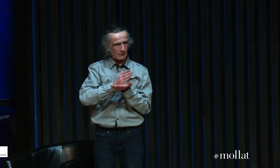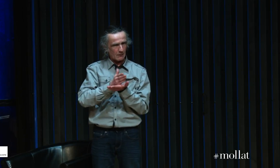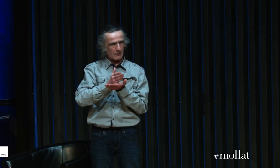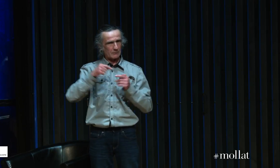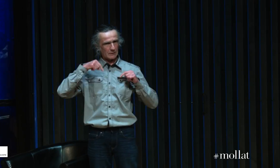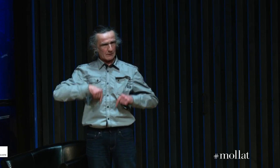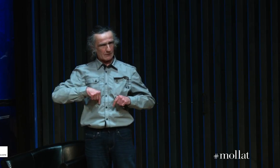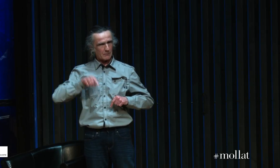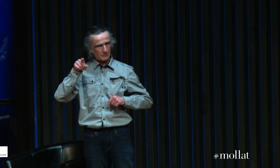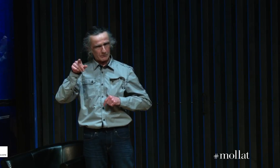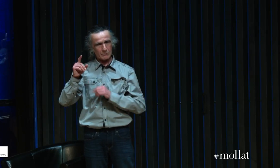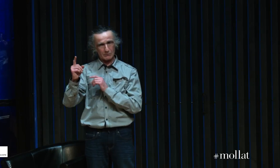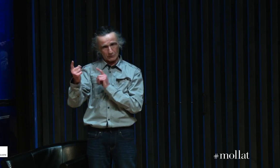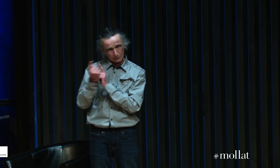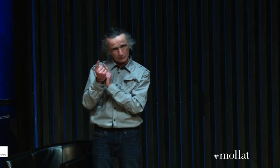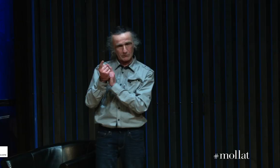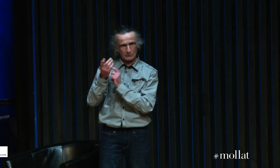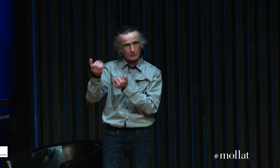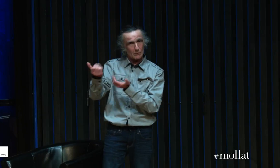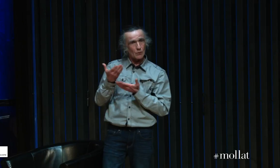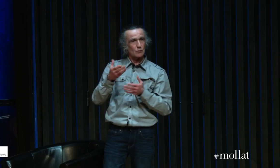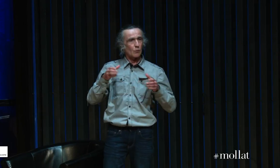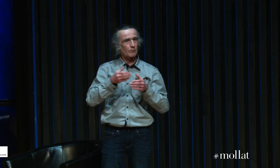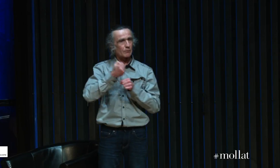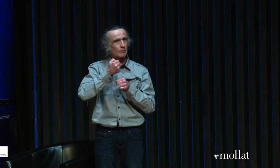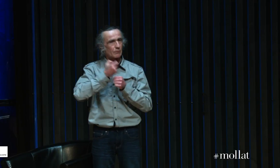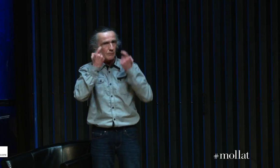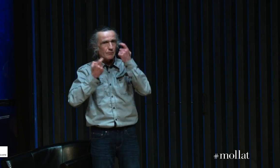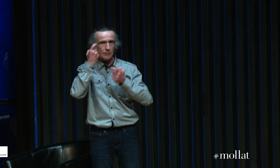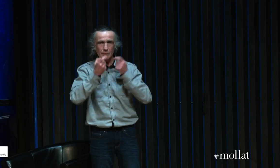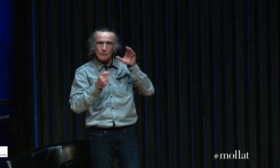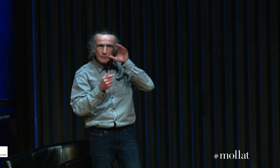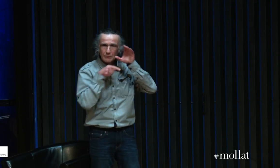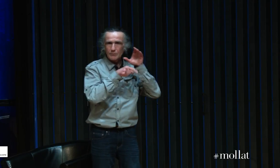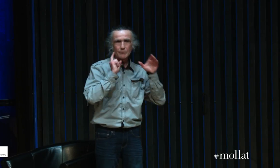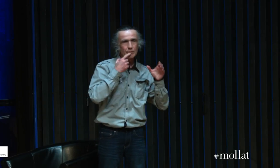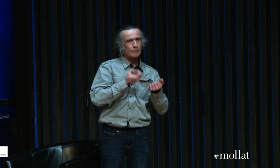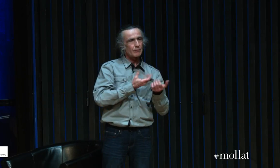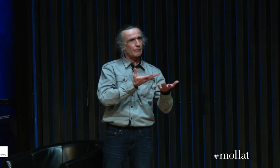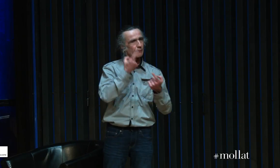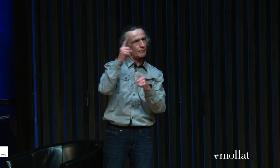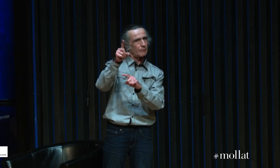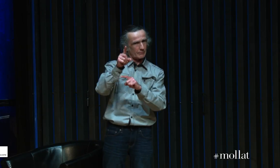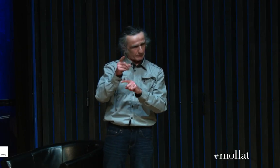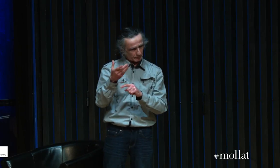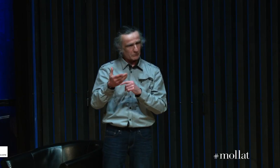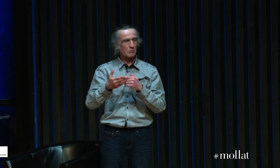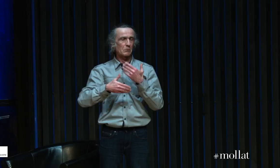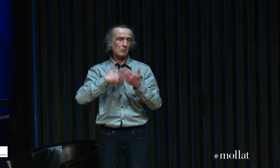Goé. Ce ministre nous a proposé un groupe de travail pour